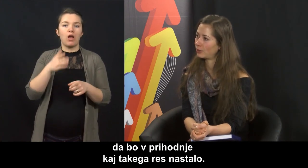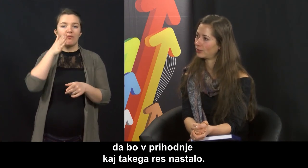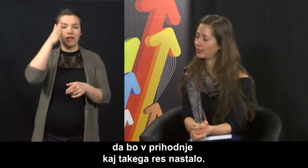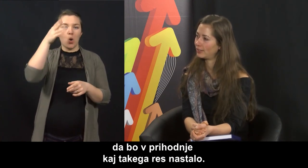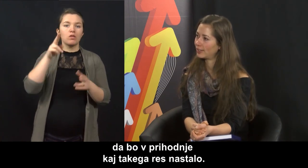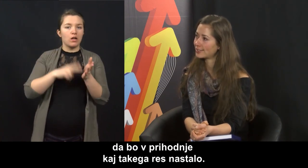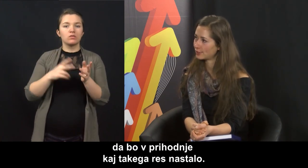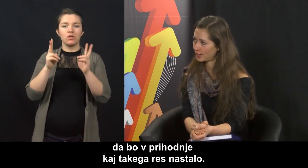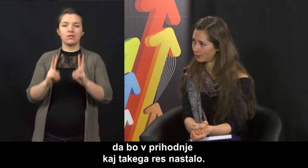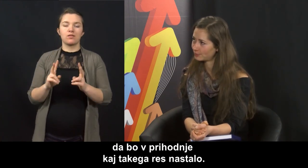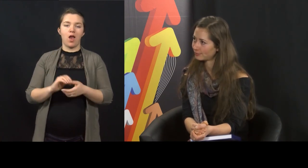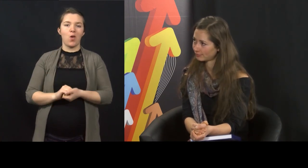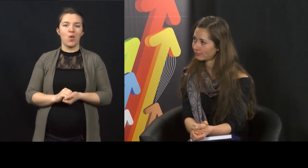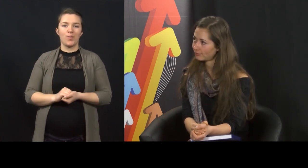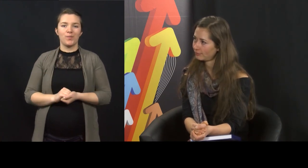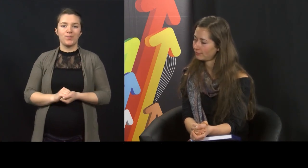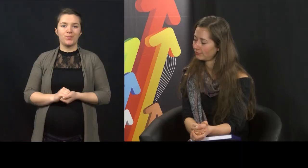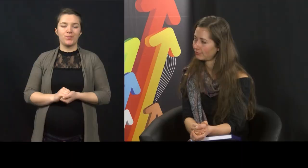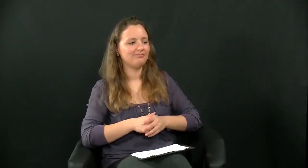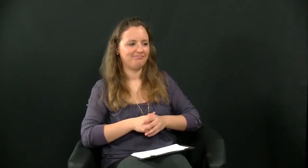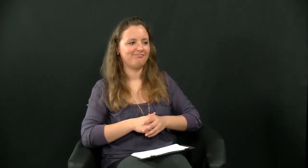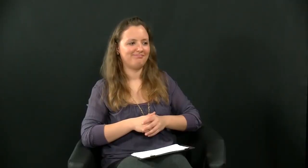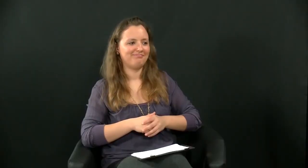v prihodnje res nastalo.